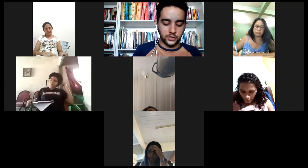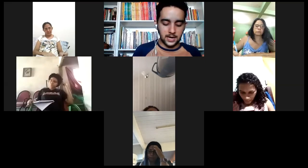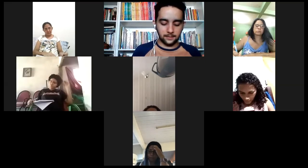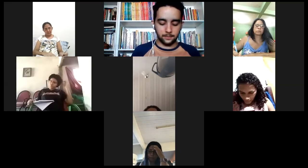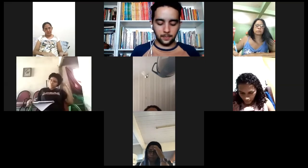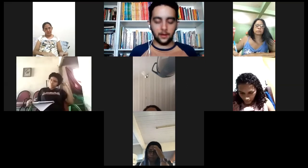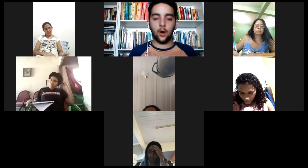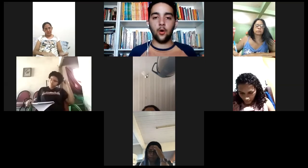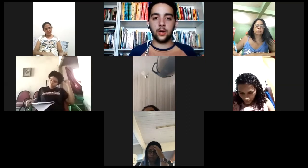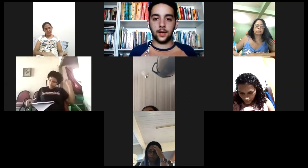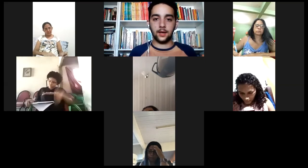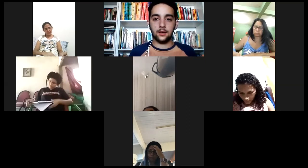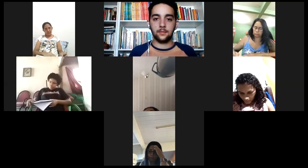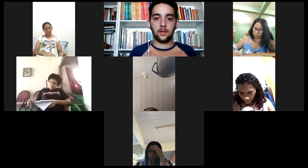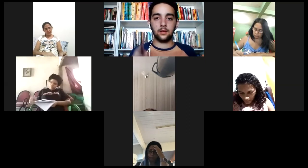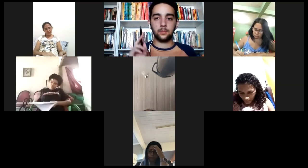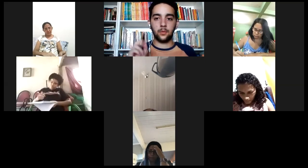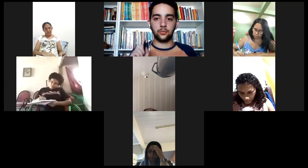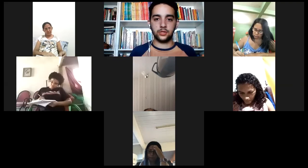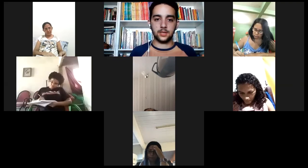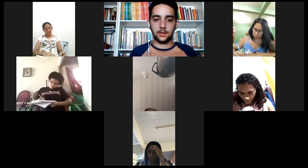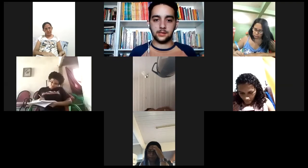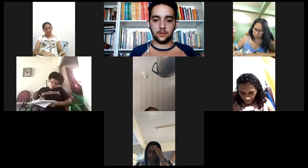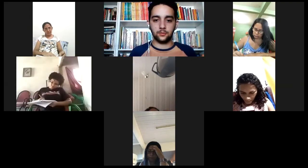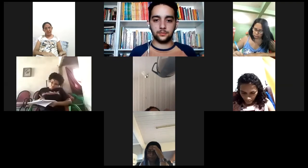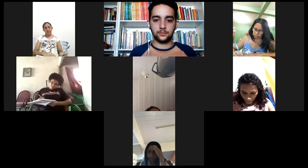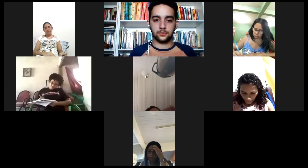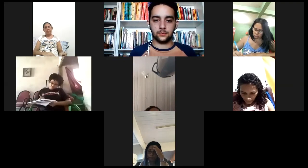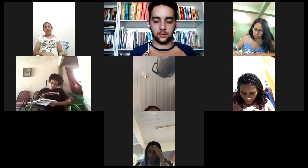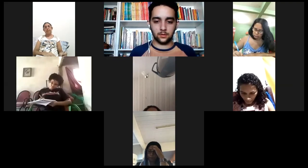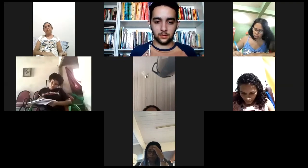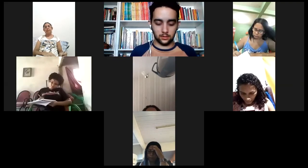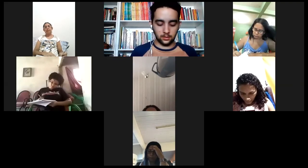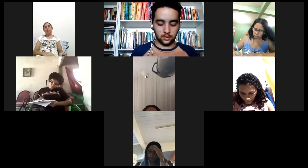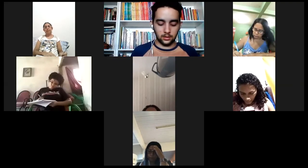Fala de A, ok, ponto de exclamação.